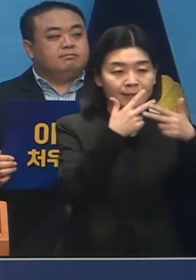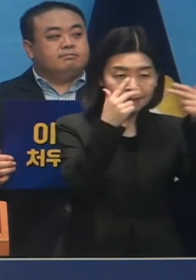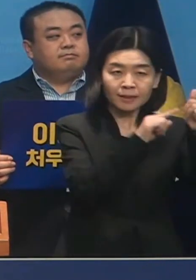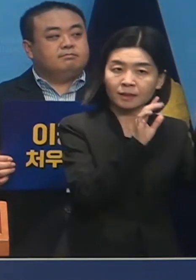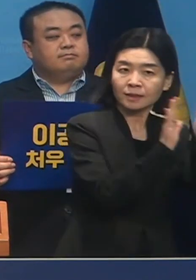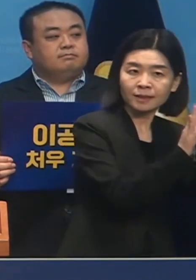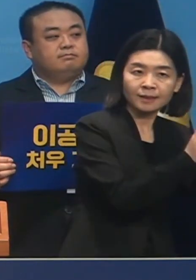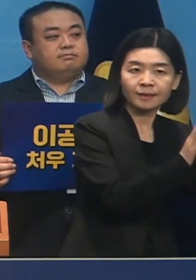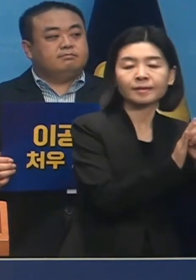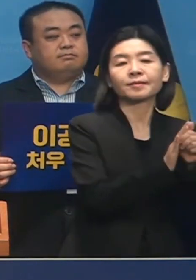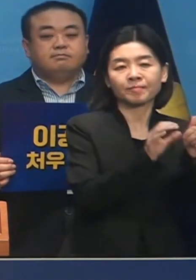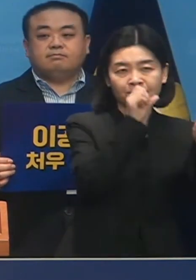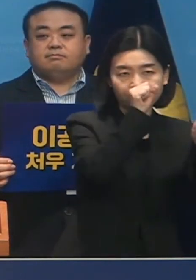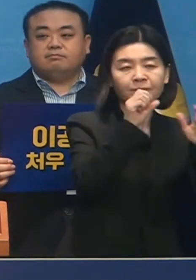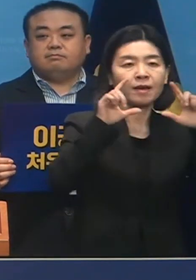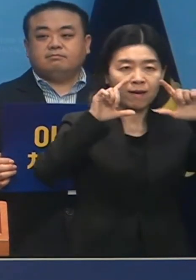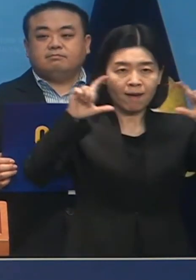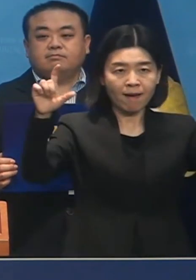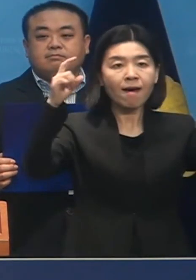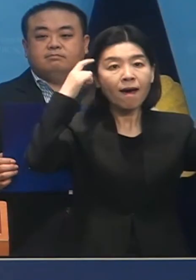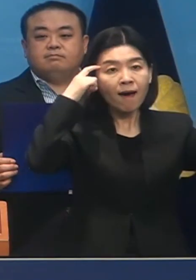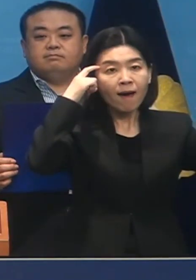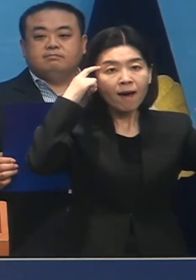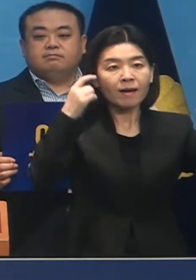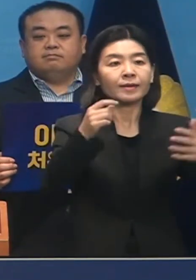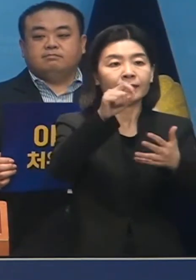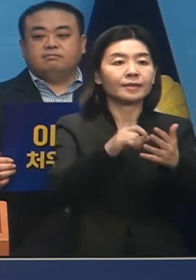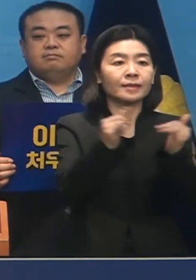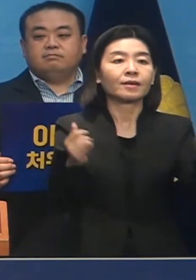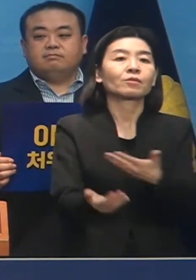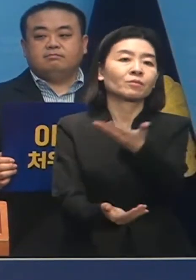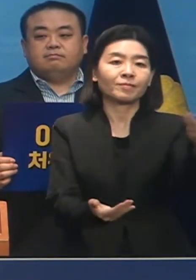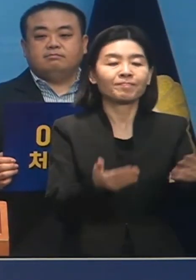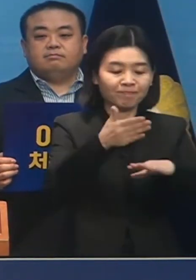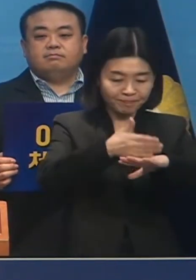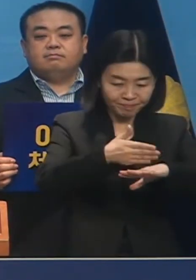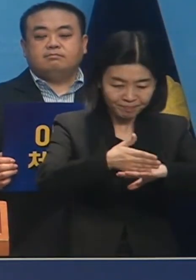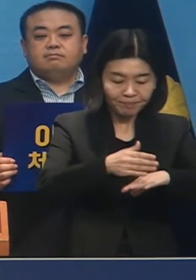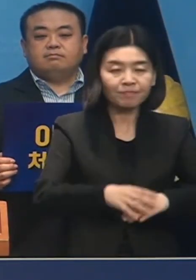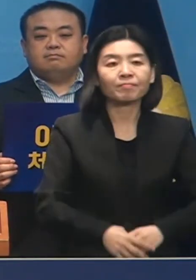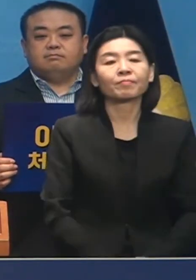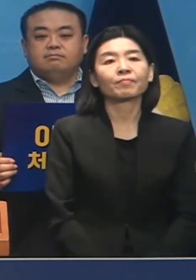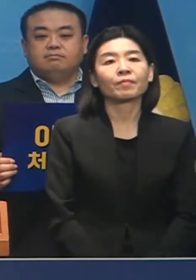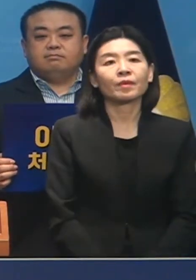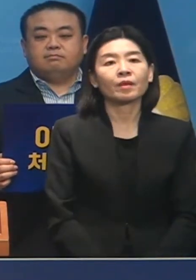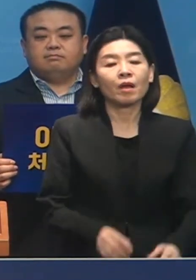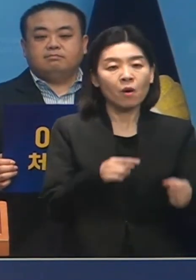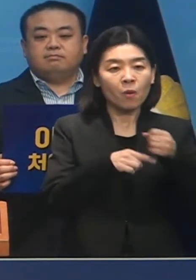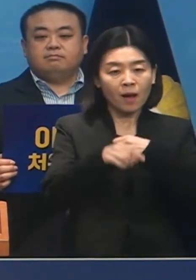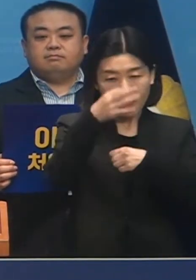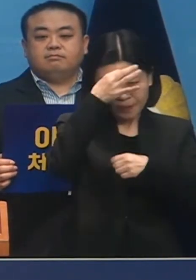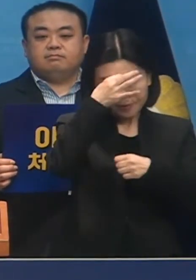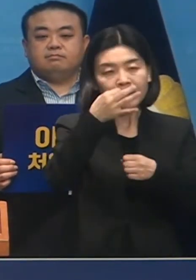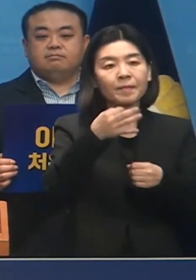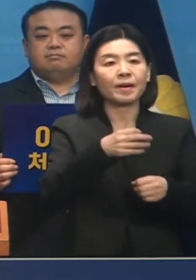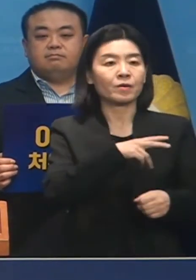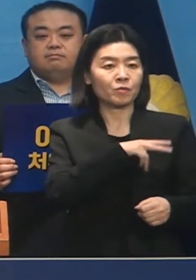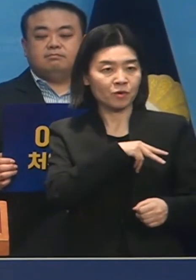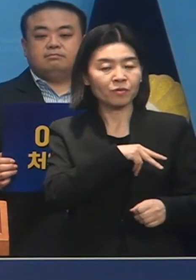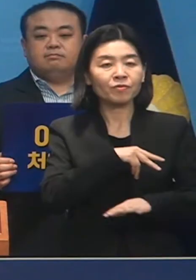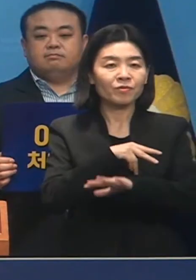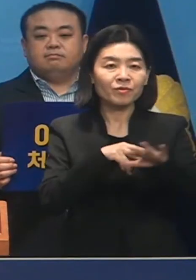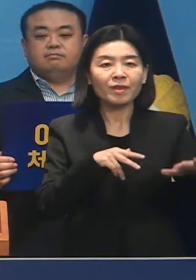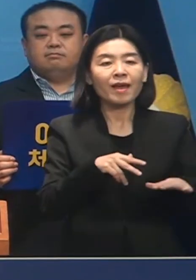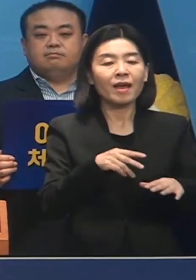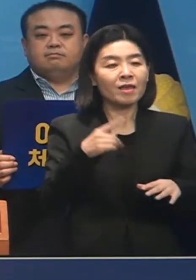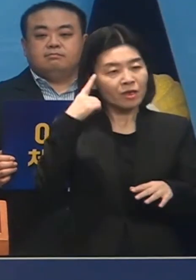진행하게 되었습니다. 취재해 주셔서 너무 감사드립니다. 오늘 이 자리는 과방위에서 누구보다도 가장 열심히 R&D